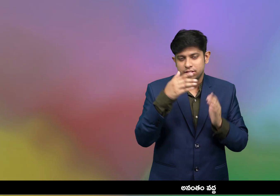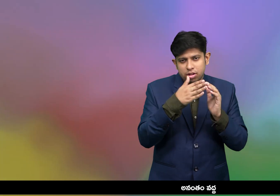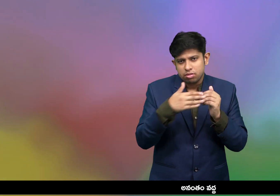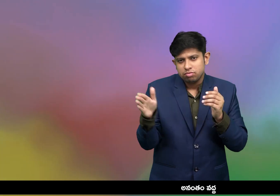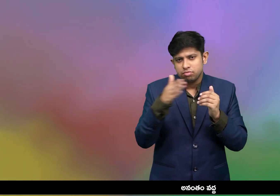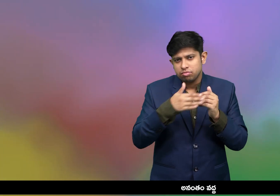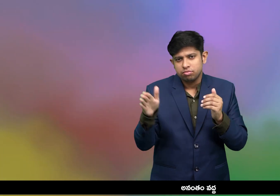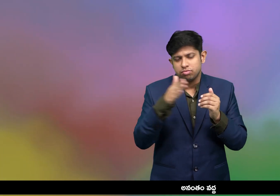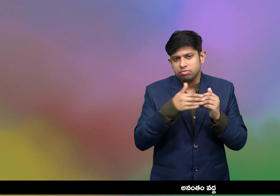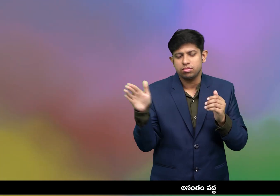అనంతం వద్ద